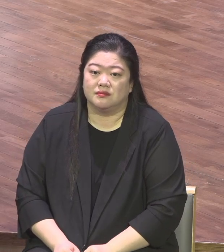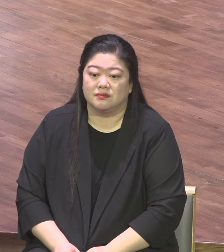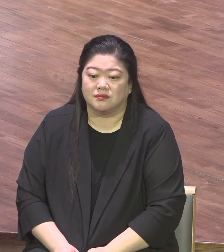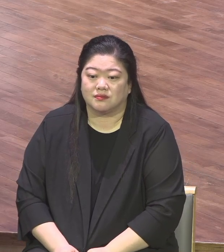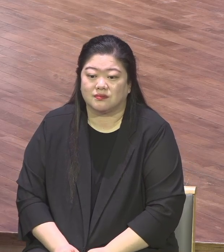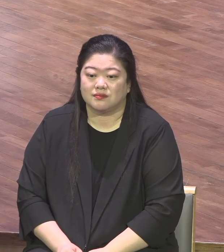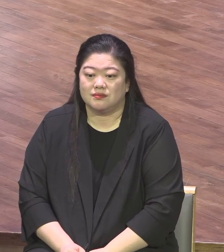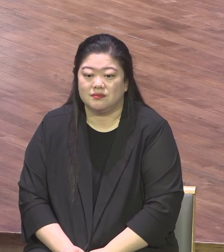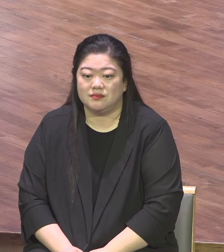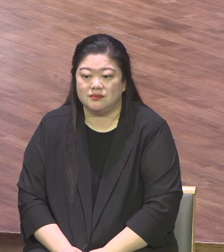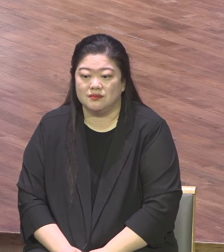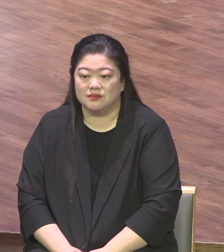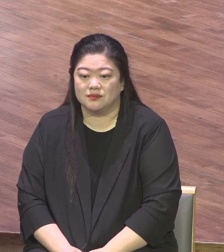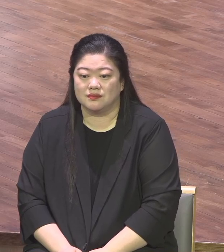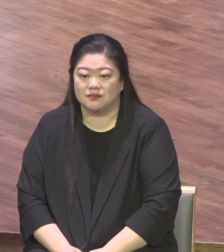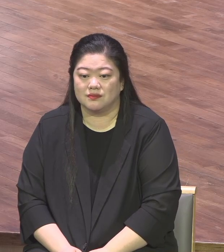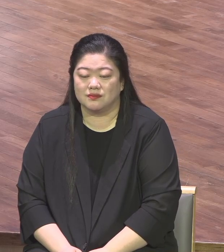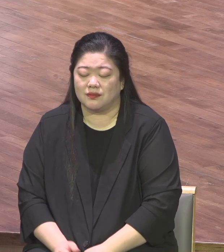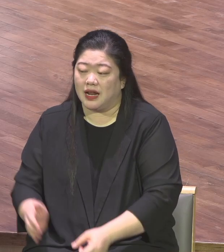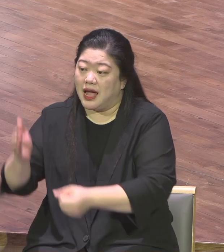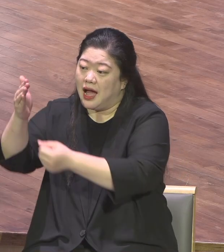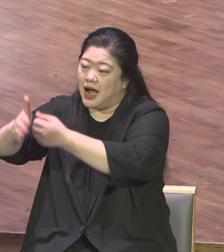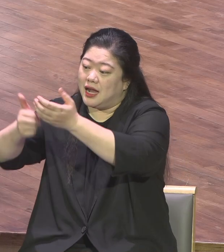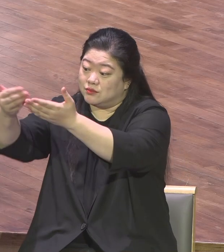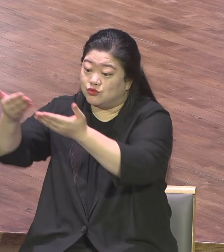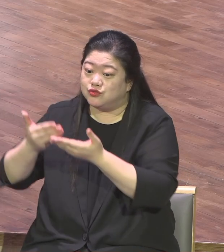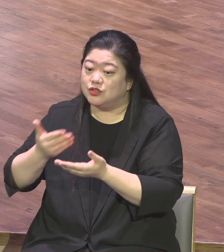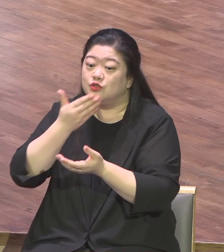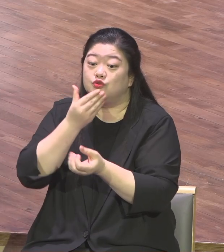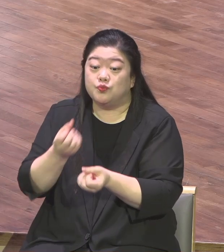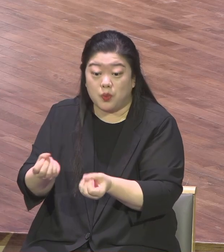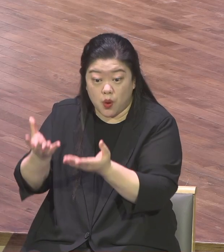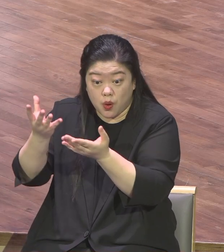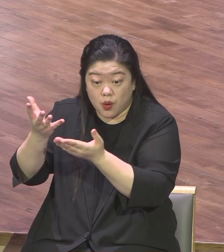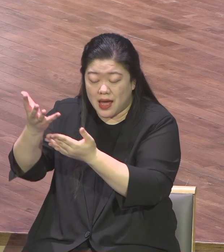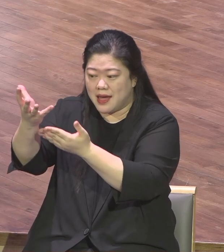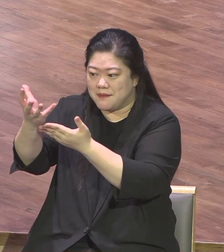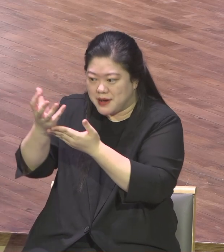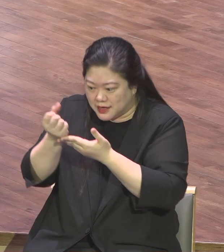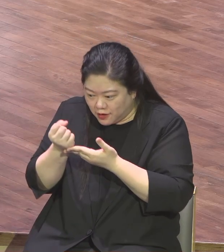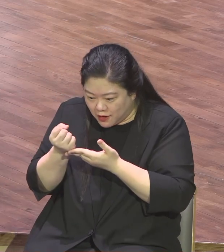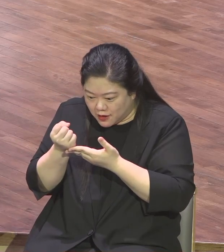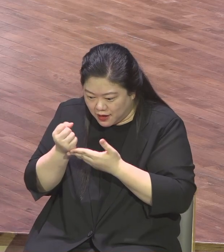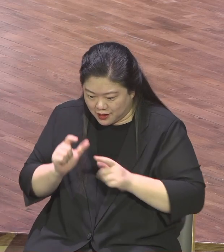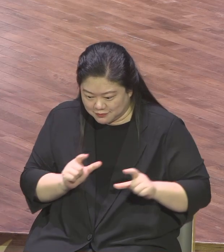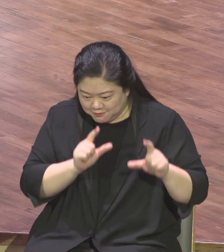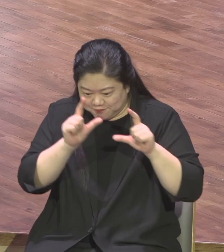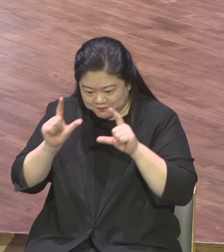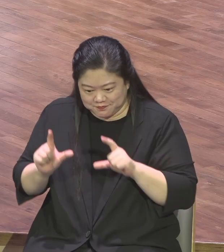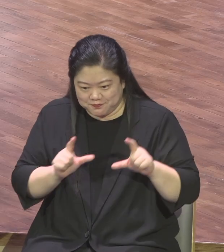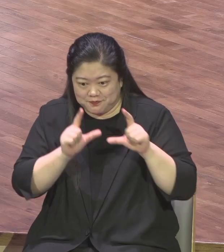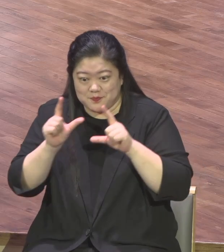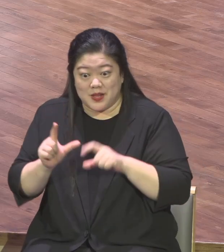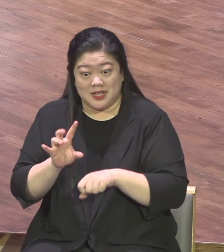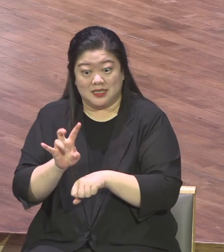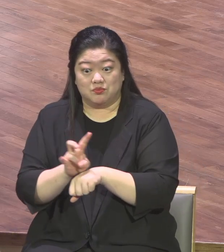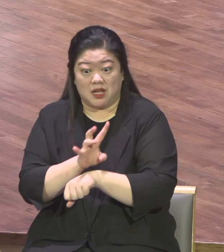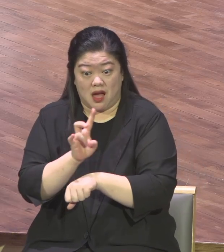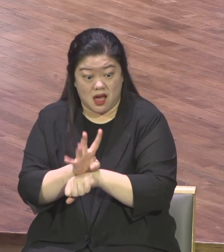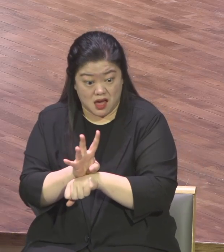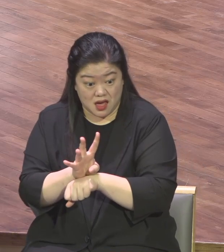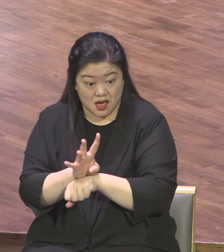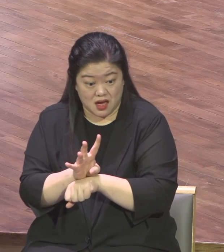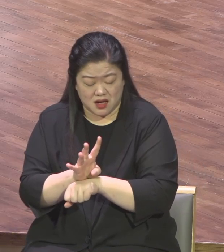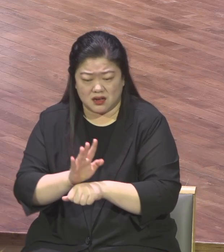영계 모든 성도들 이 놀라운 헤븐리 블레싱을 삶 속에 실제적으로 24시 체험하면서 하나님 나라